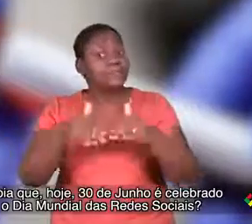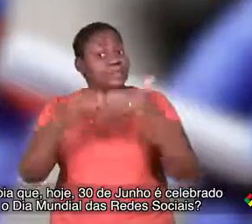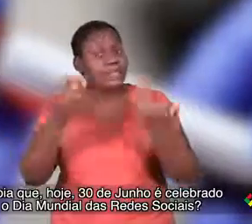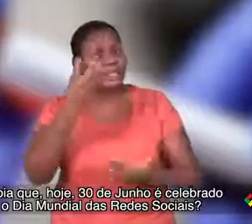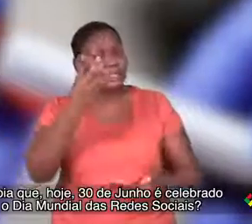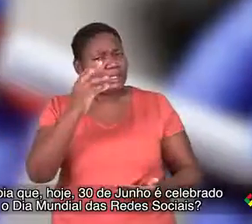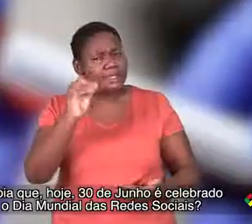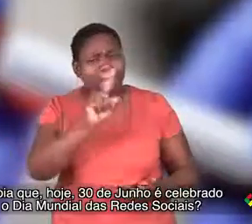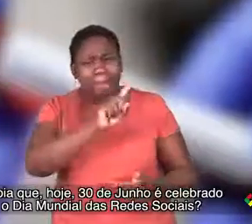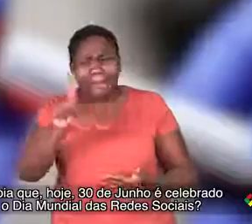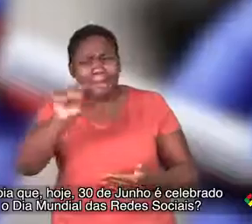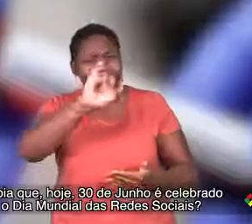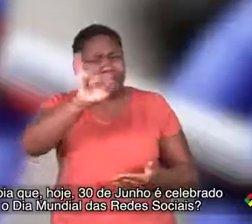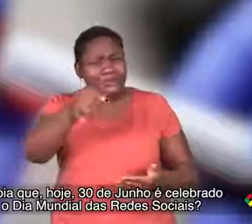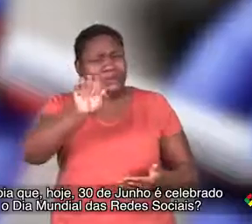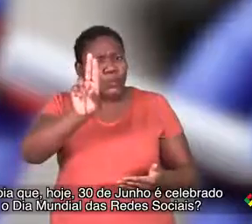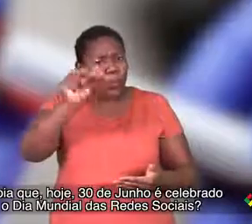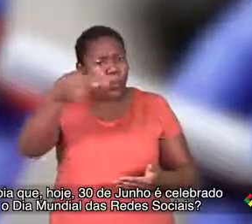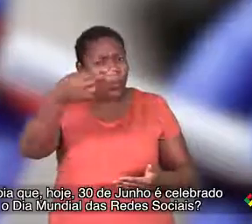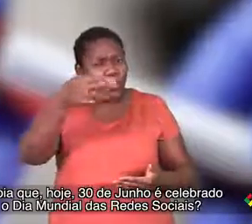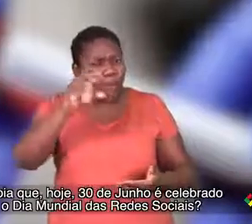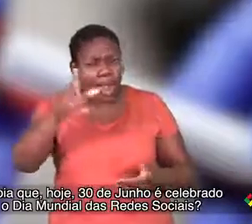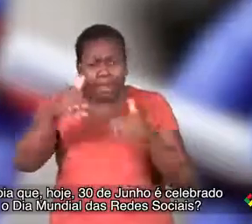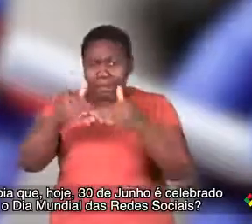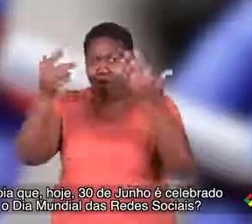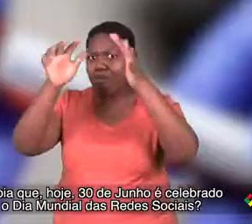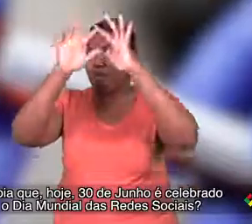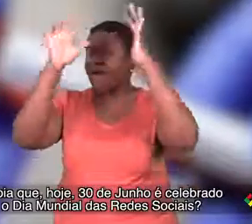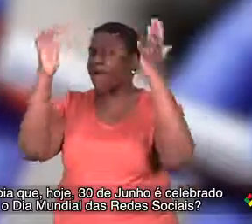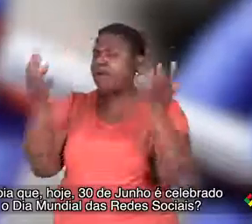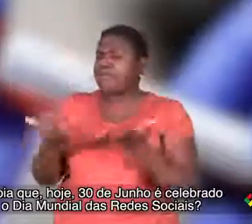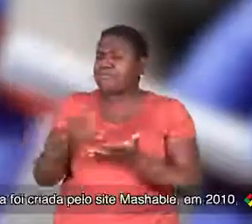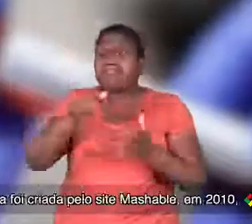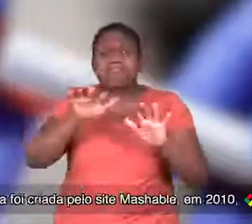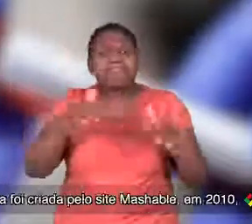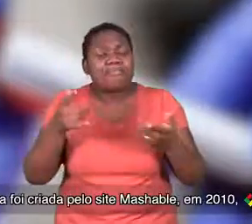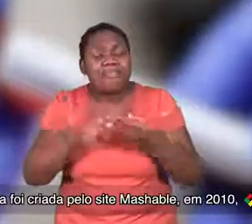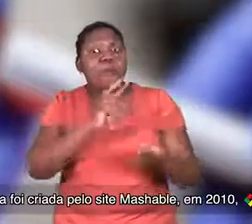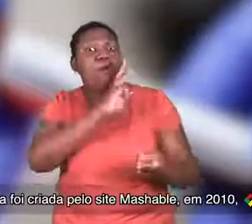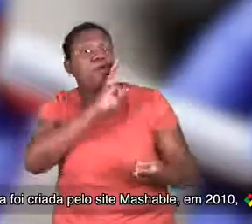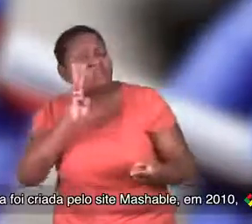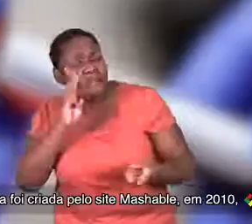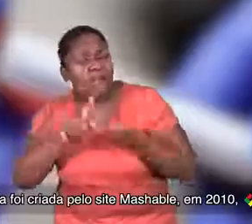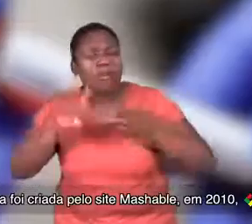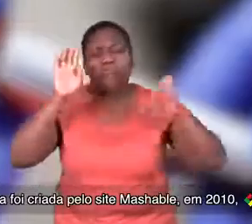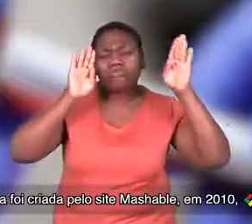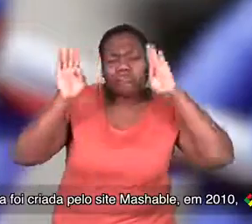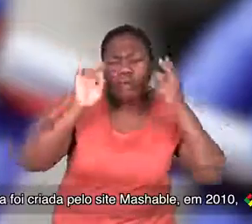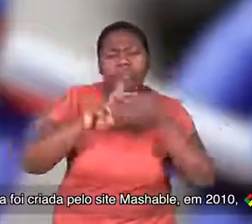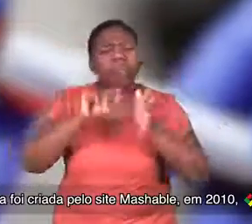Sabia que hoje, 30 de junho, é celebrado o Dia Mundial das Redes Sociais? A data foi criada pelo site Mashable,